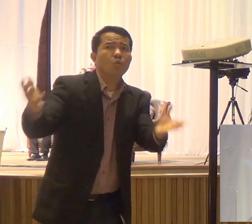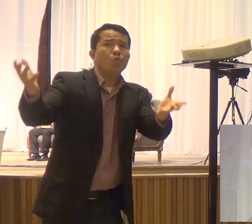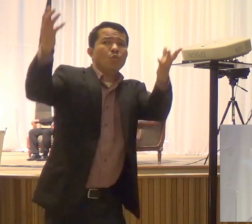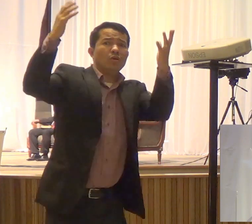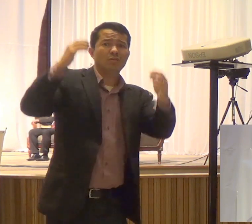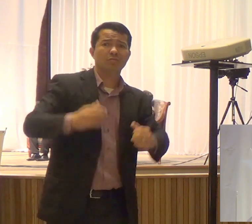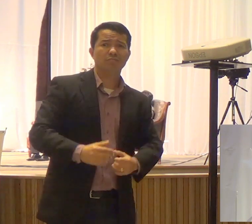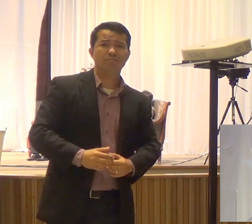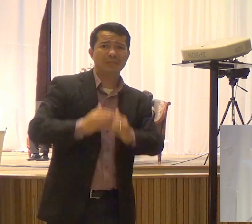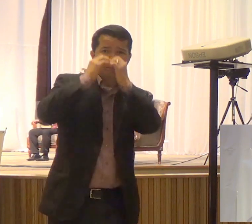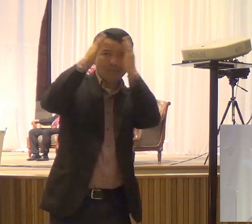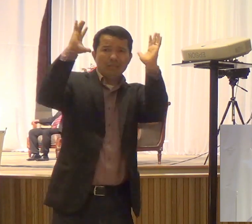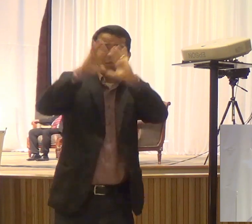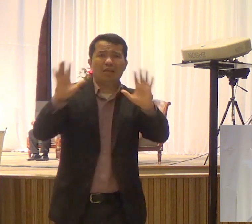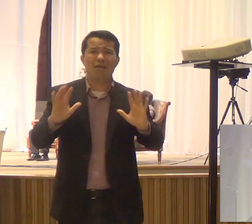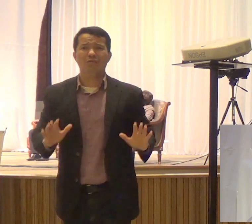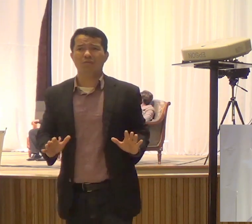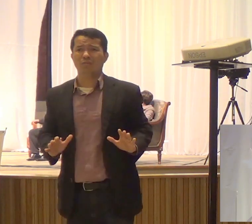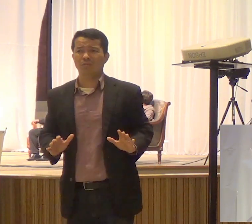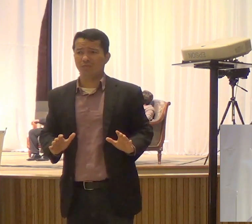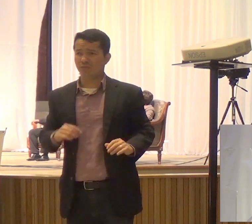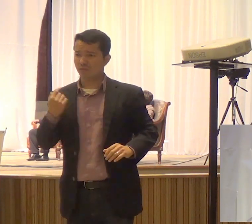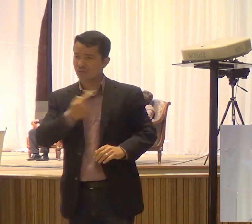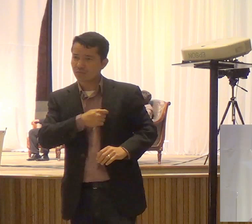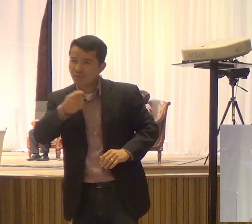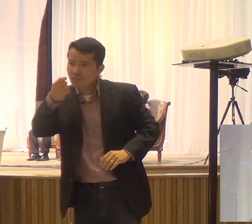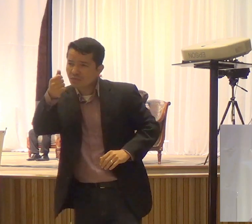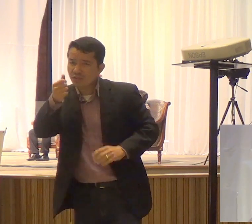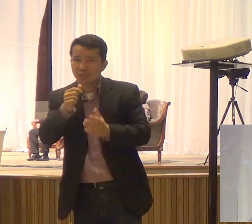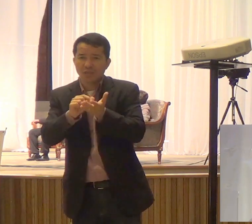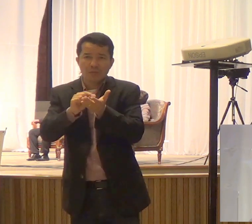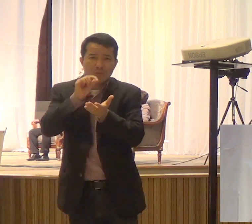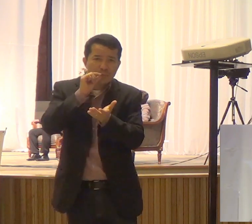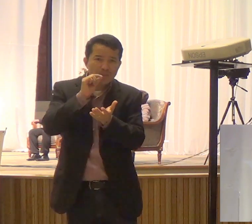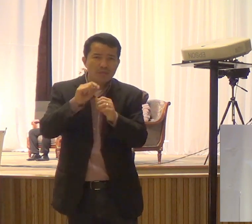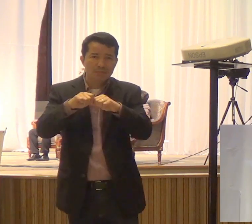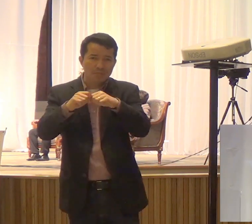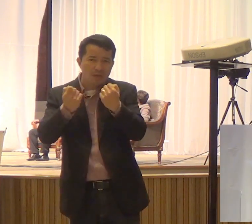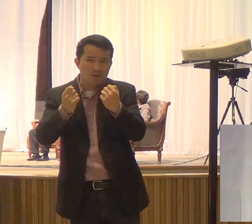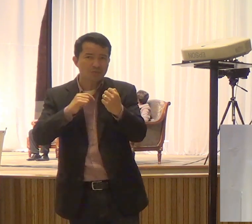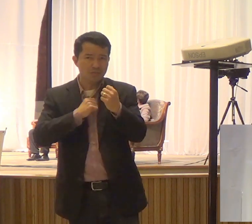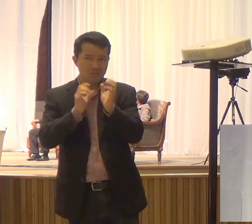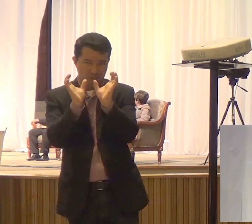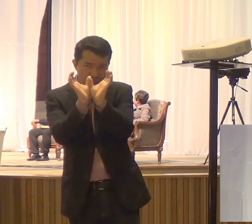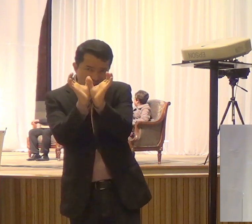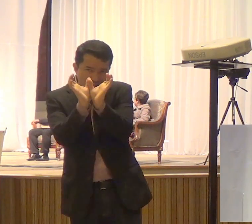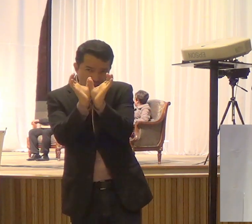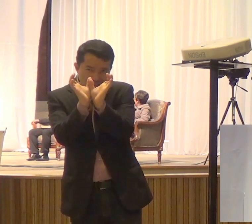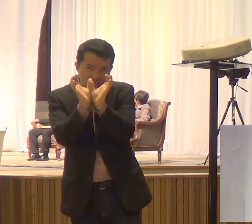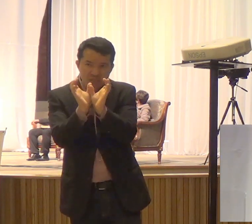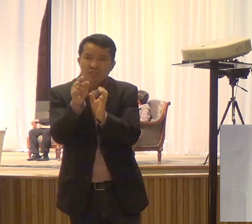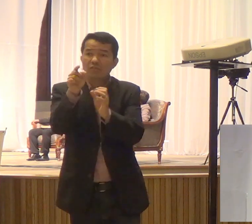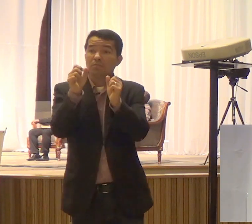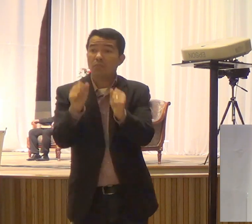gente vai participar de uma ceia tão preciosa, e você pode ser parte disso